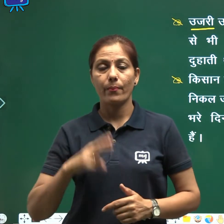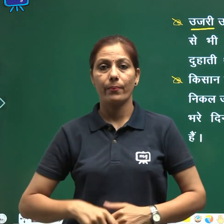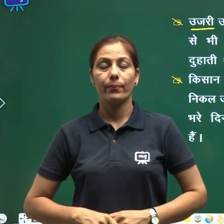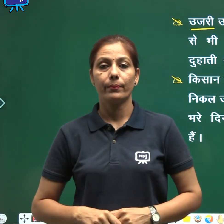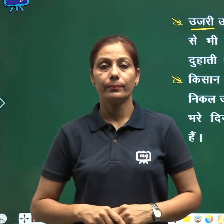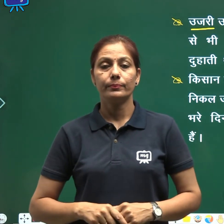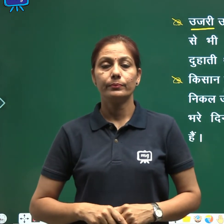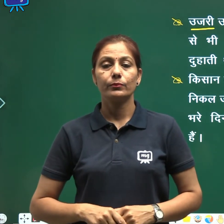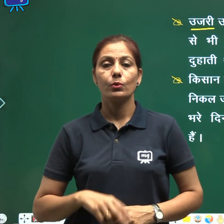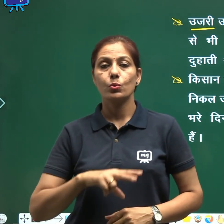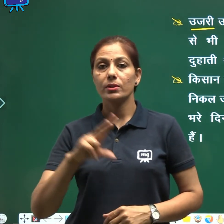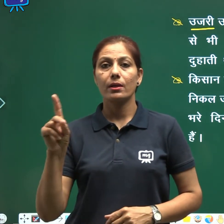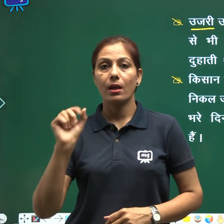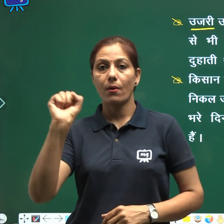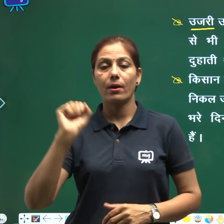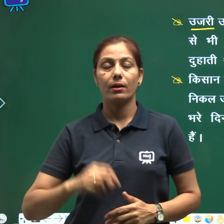उसके अलावा